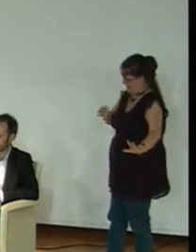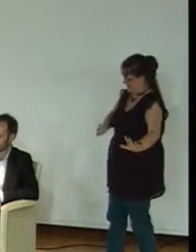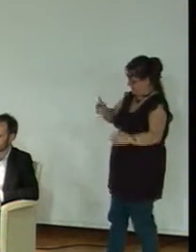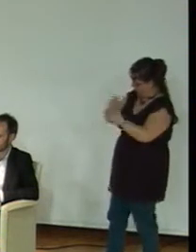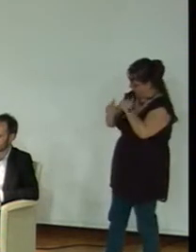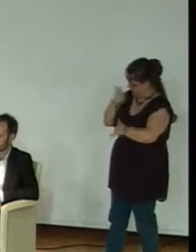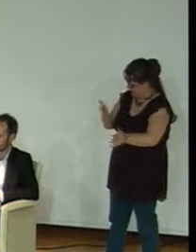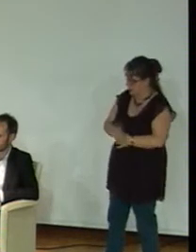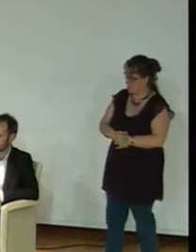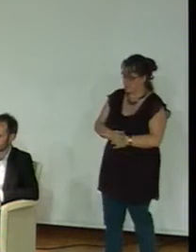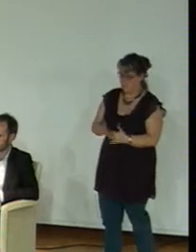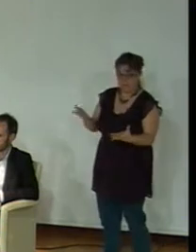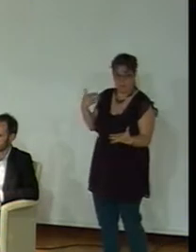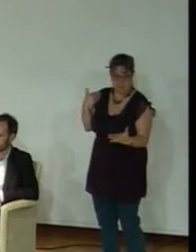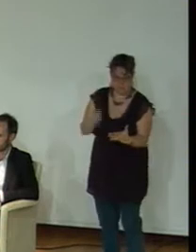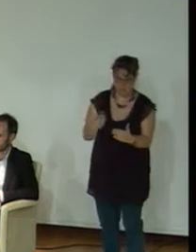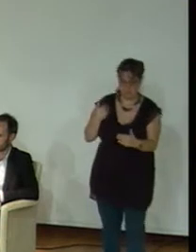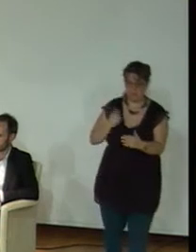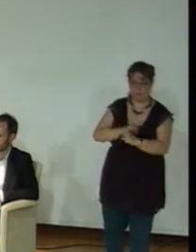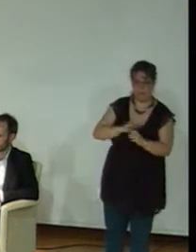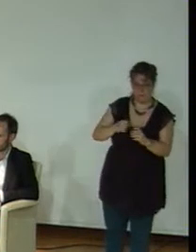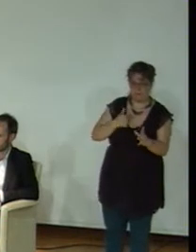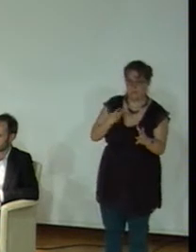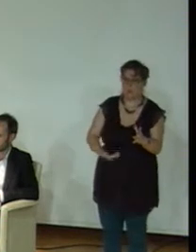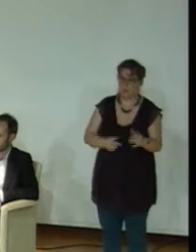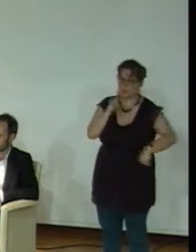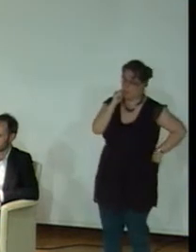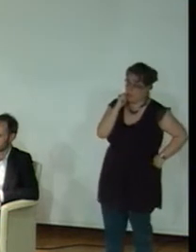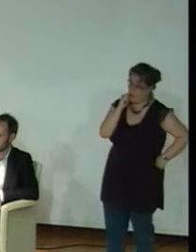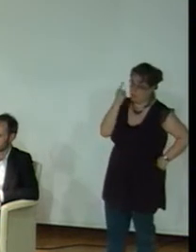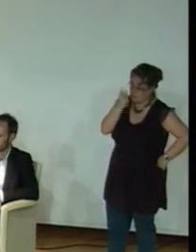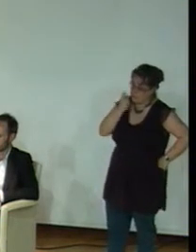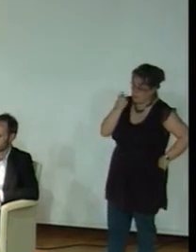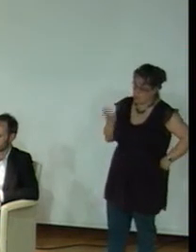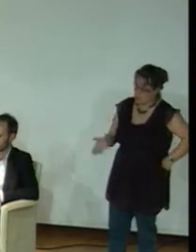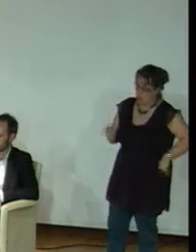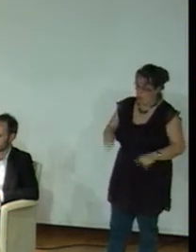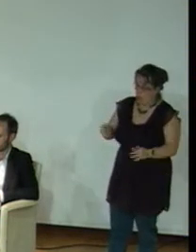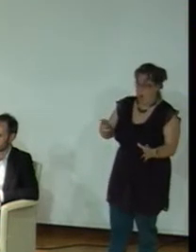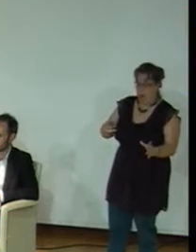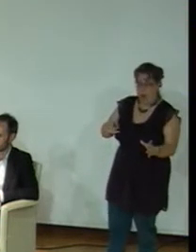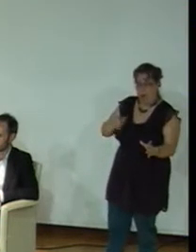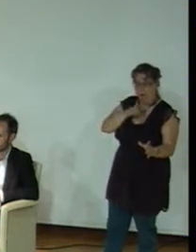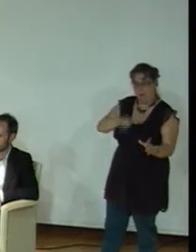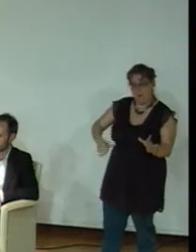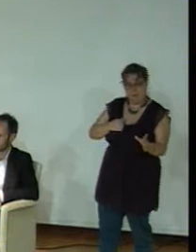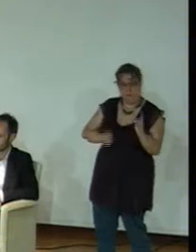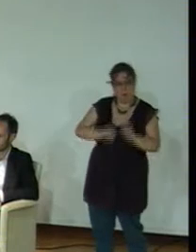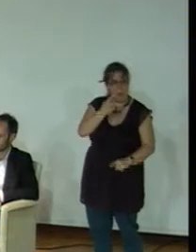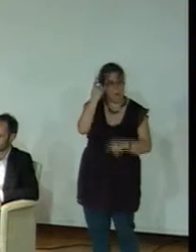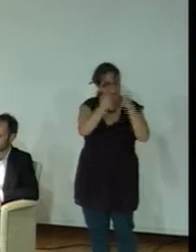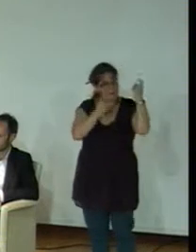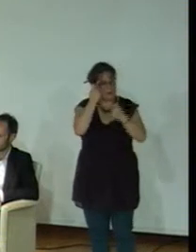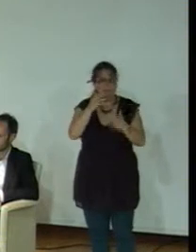très différente pour nous tous et nous nous rendons compte qu'un terme qui, en soi, est un petit peu